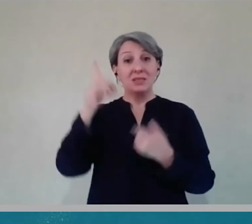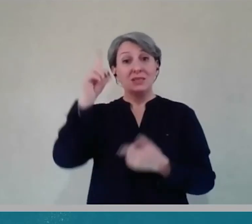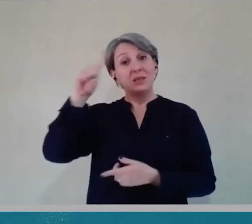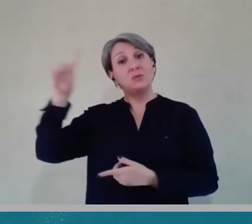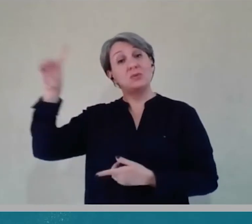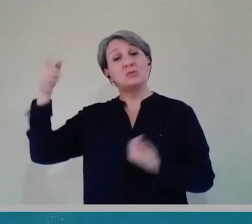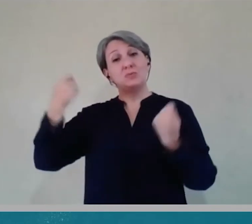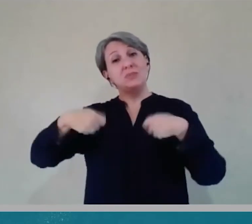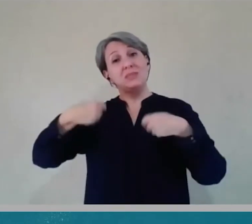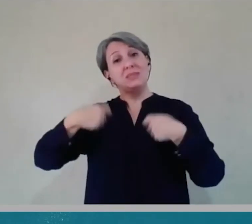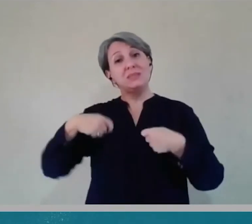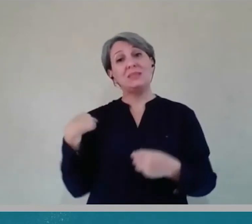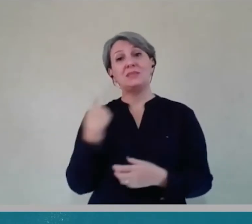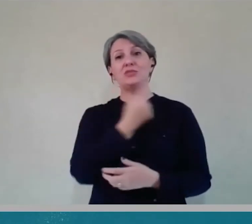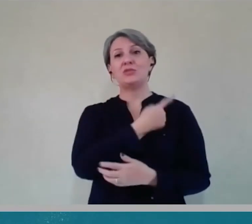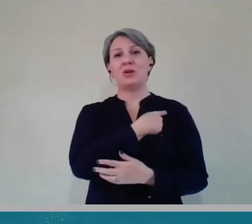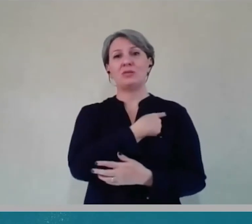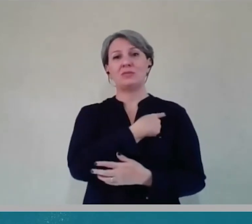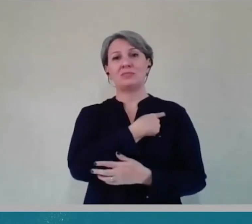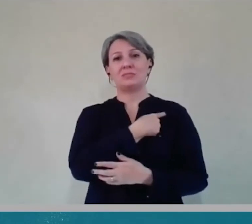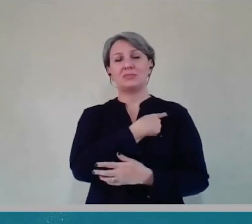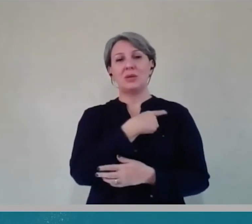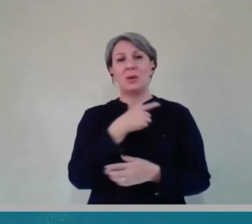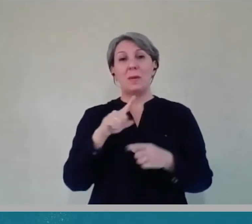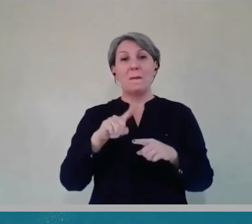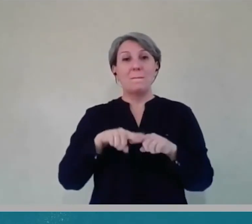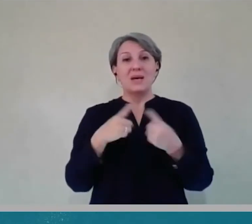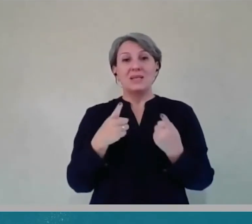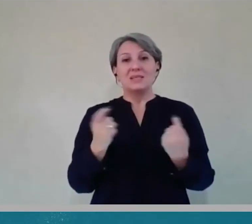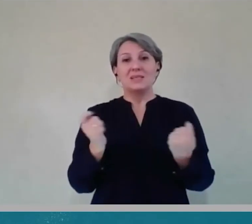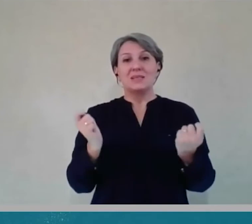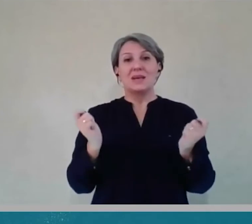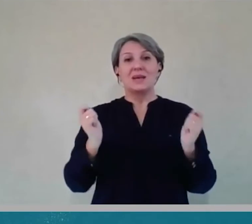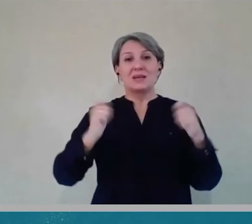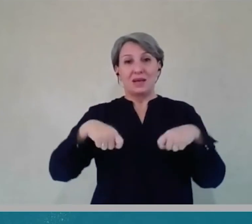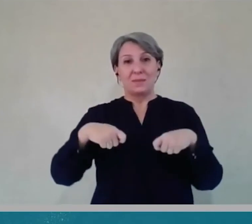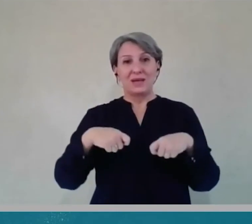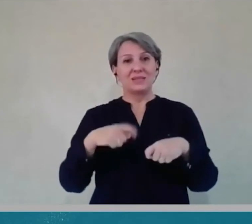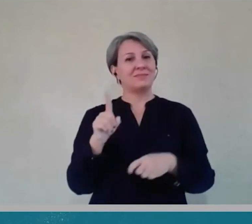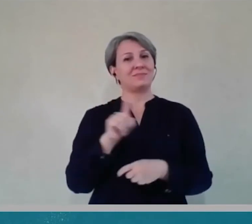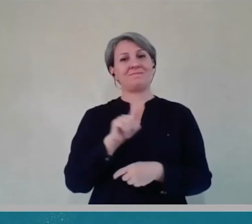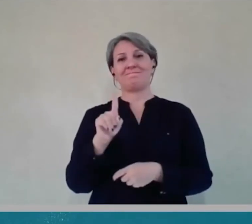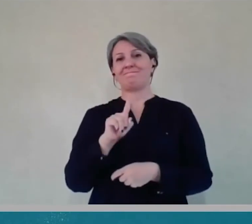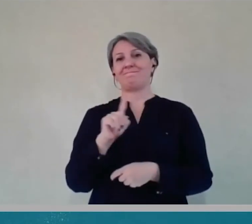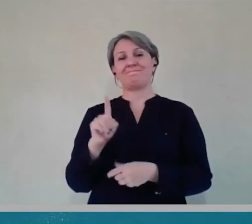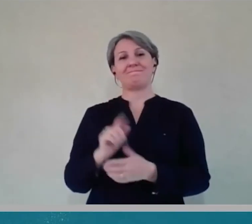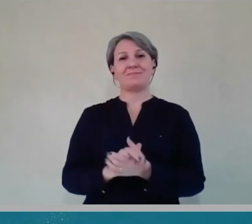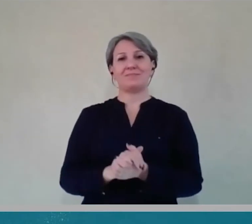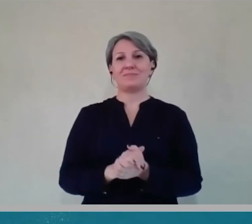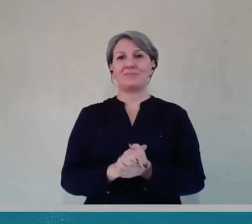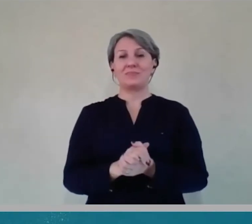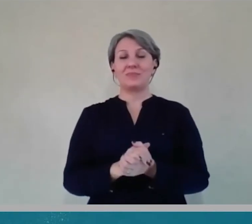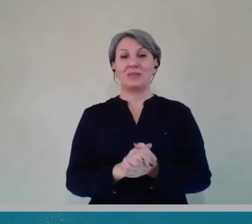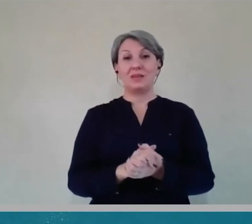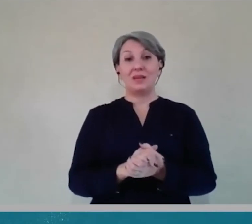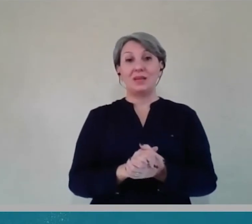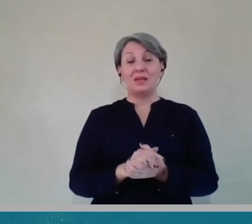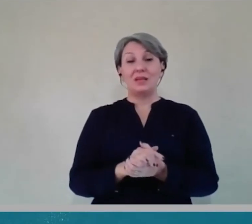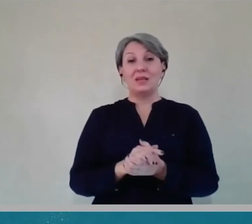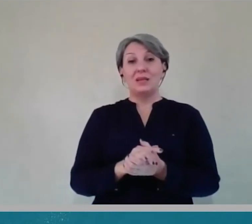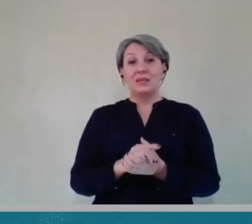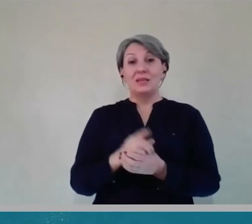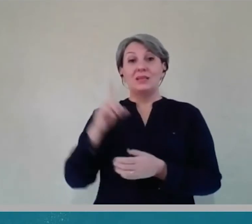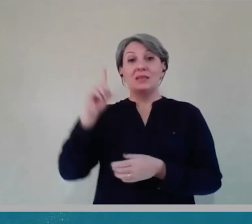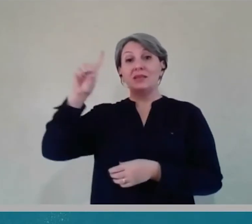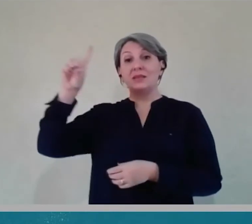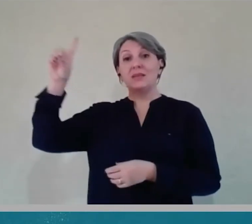Mas não é um homem capaz. Deus não precisa de homem capaz. Ele precisa de homem humilde